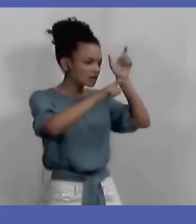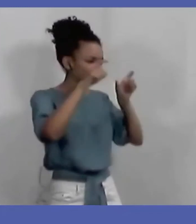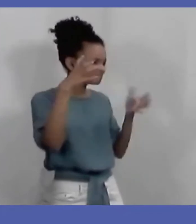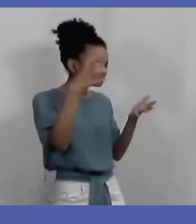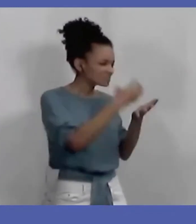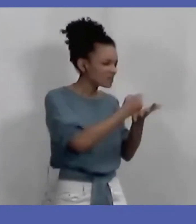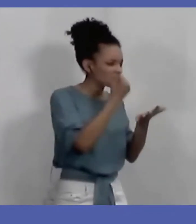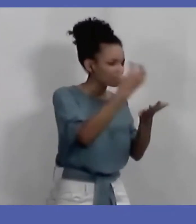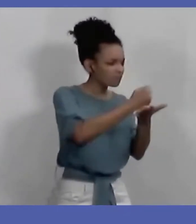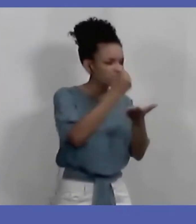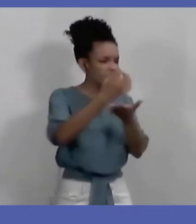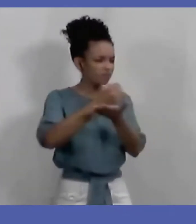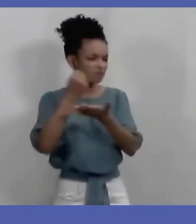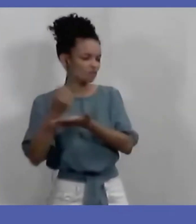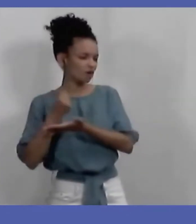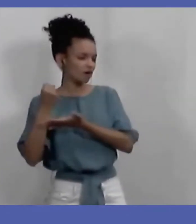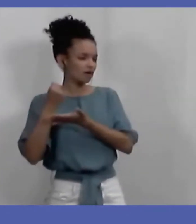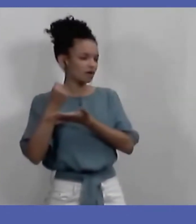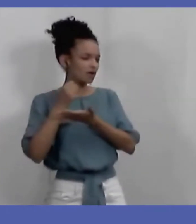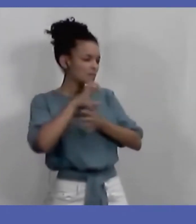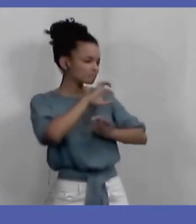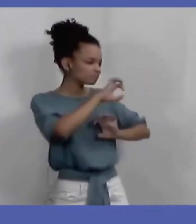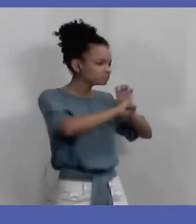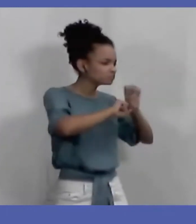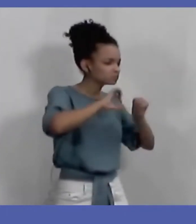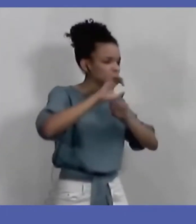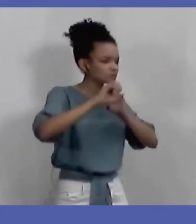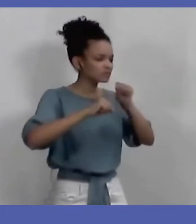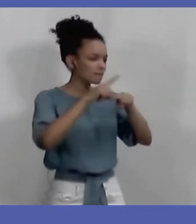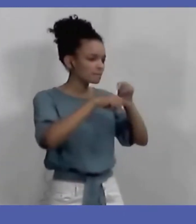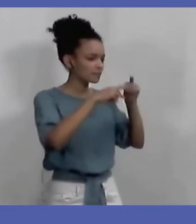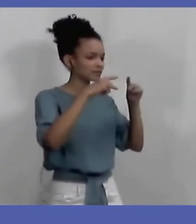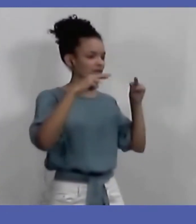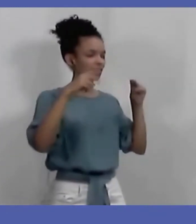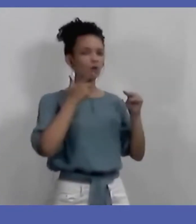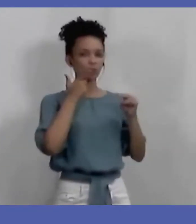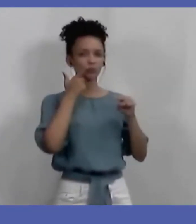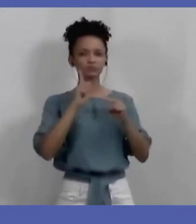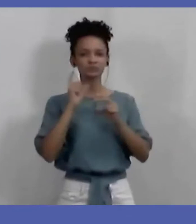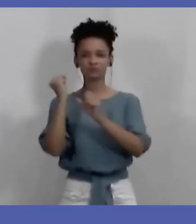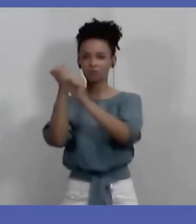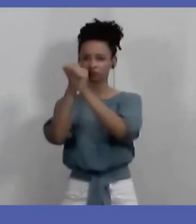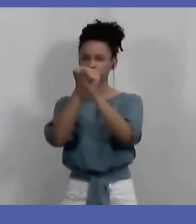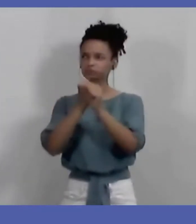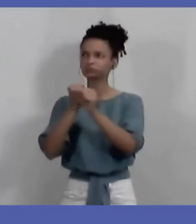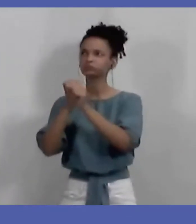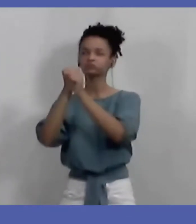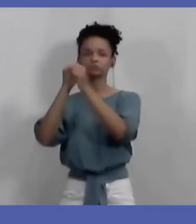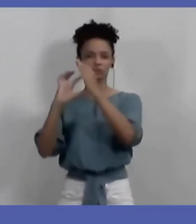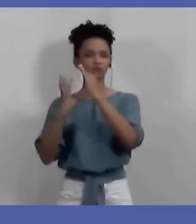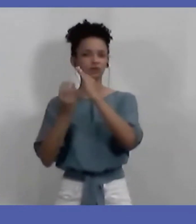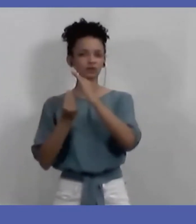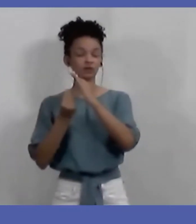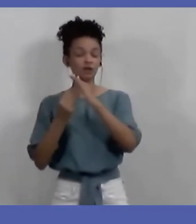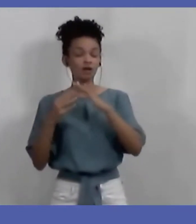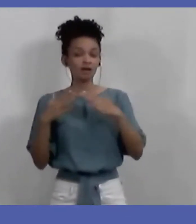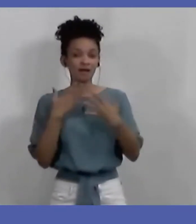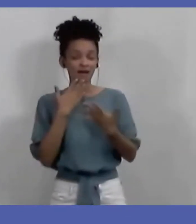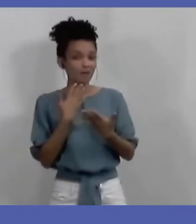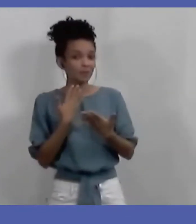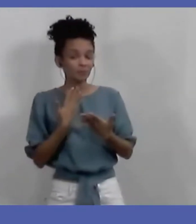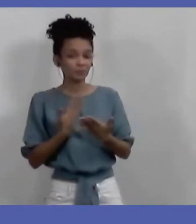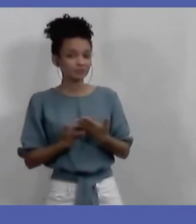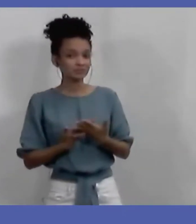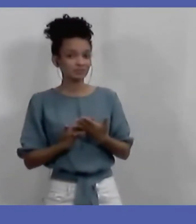focado em preparar, em busca do material para a construção, Que, irmãos, é impressionante o viver dele,